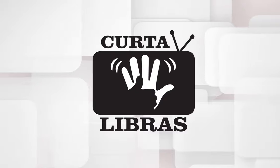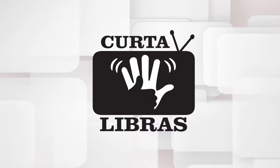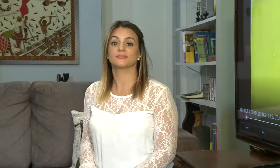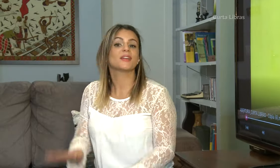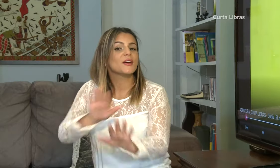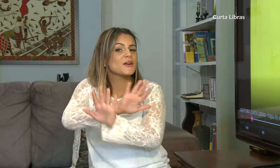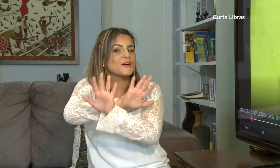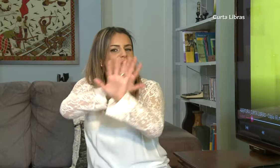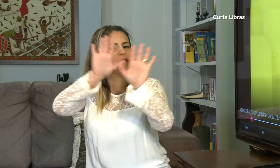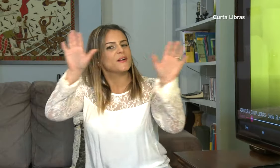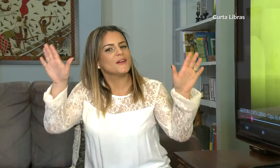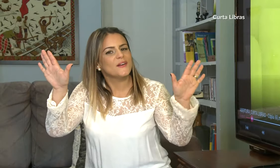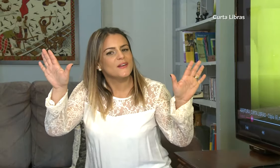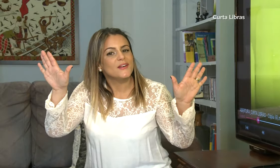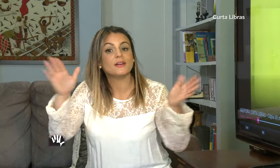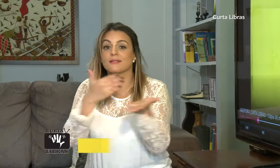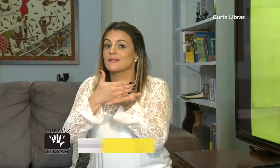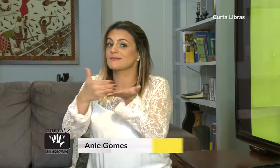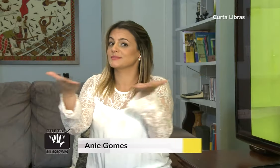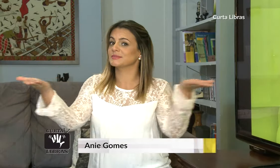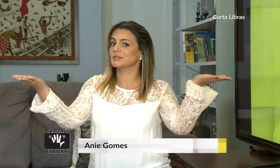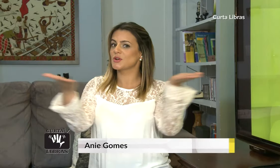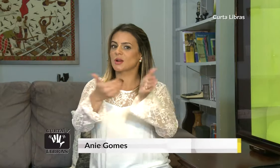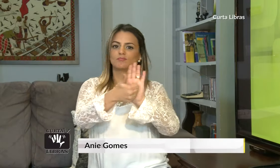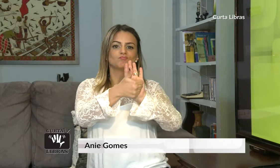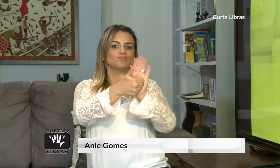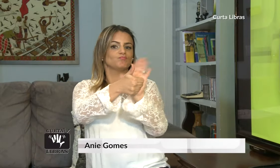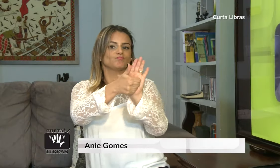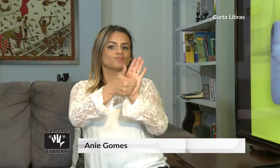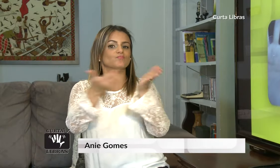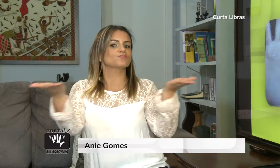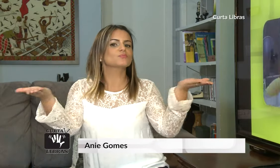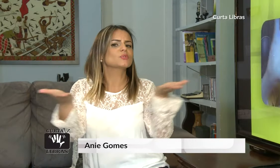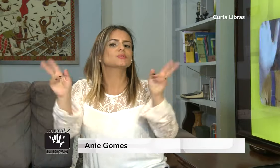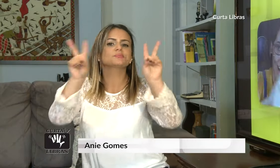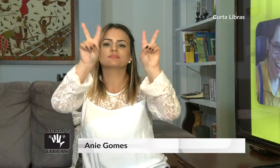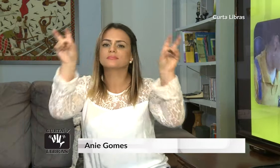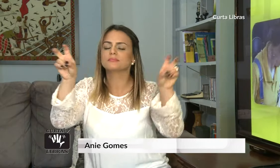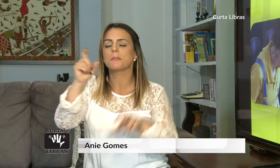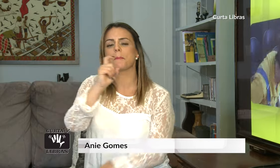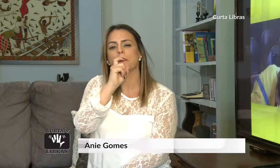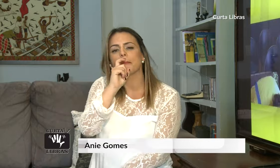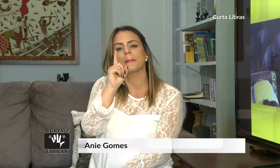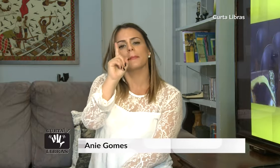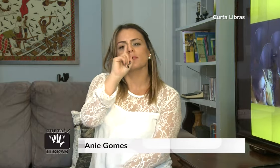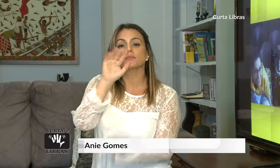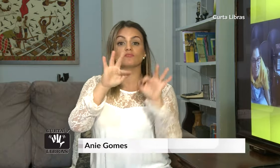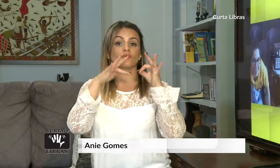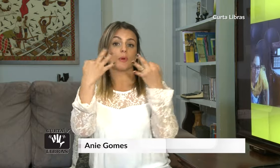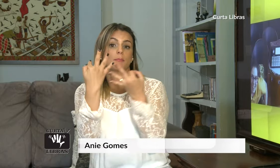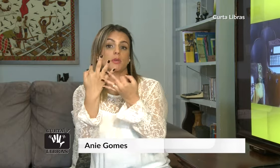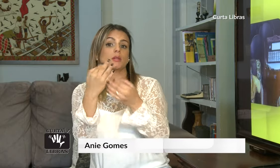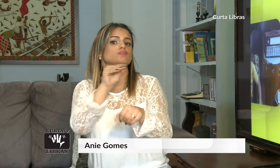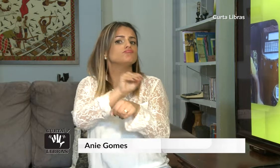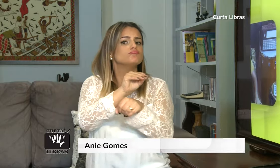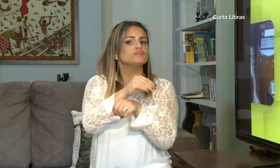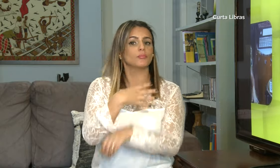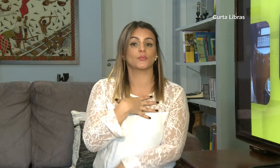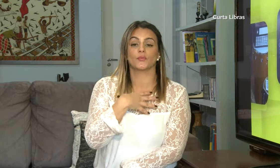Olá! Estamos começando mais um Curta Libras sobre maternidade, paternidade e cuidado com os filhos. Com